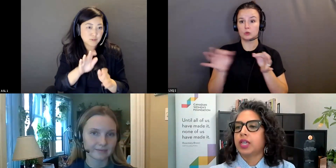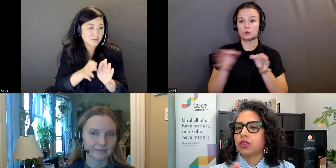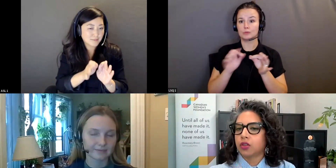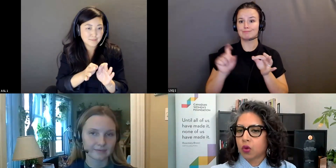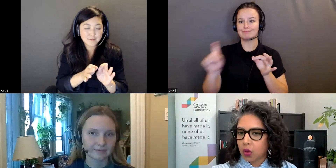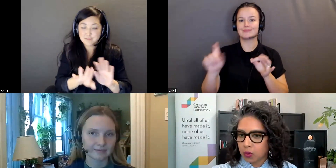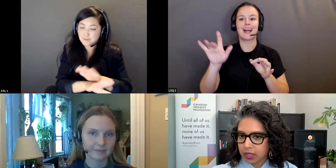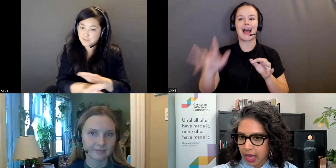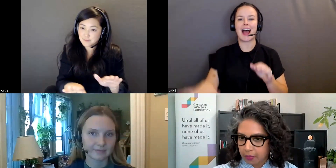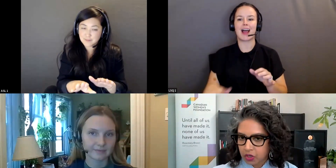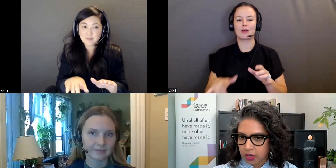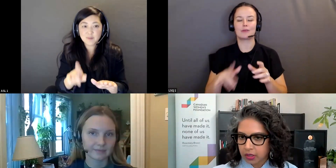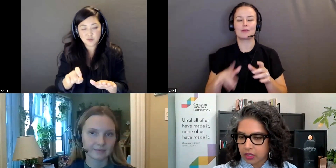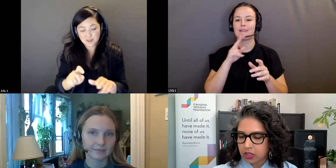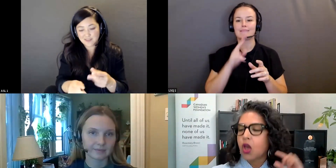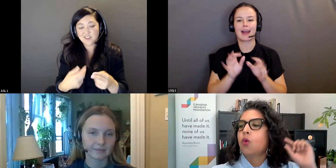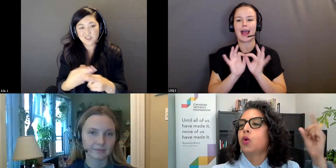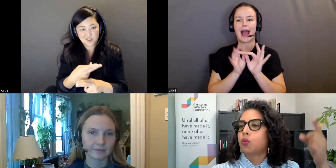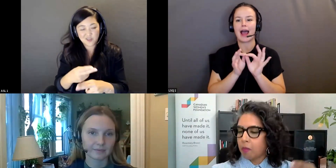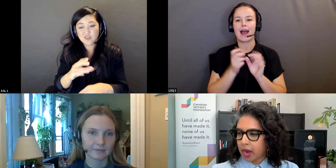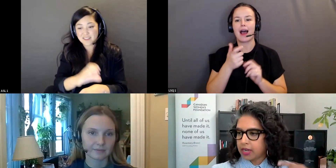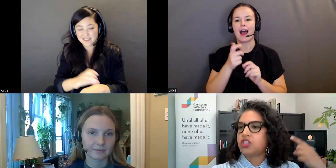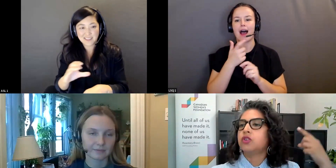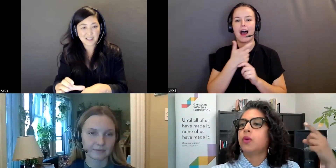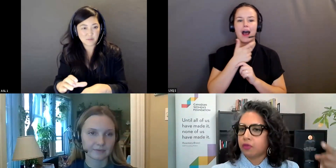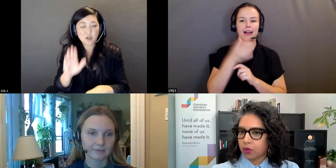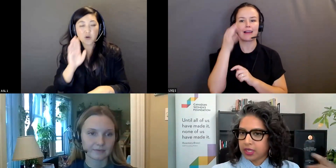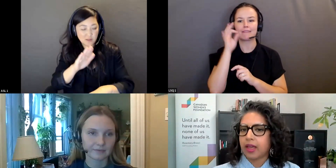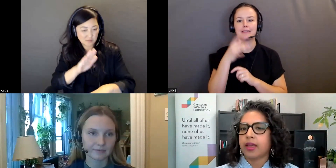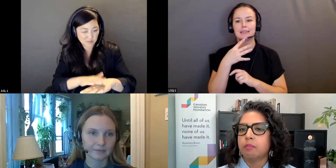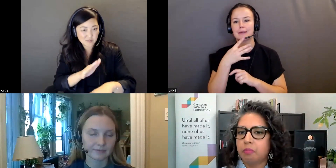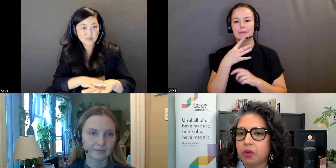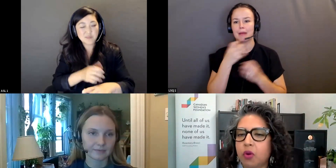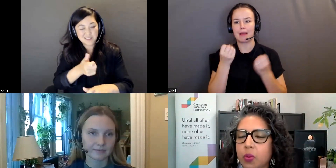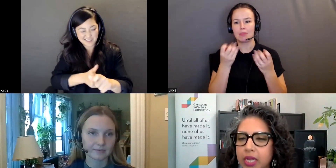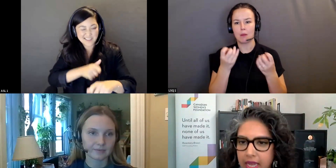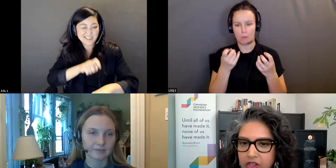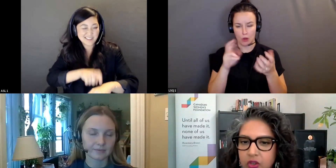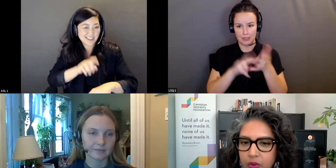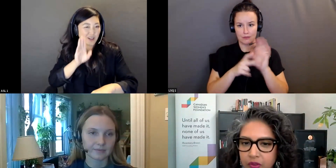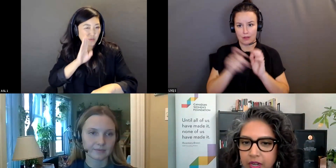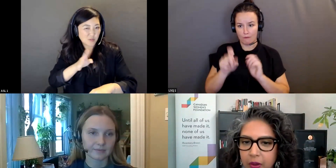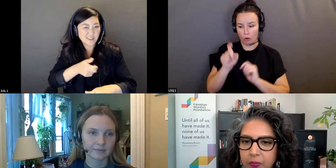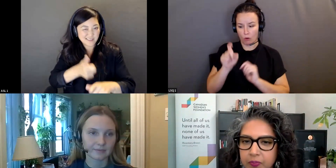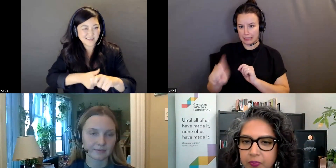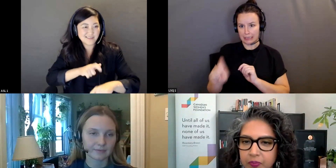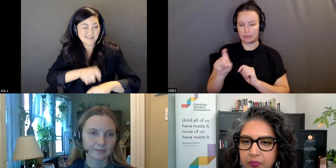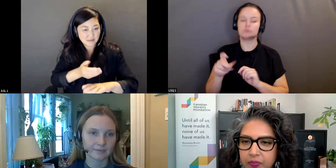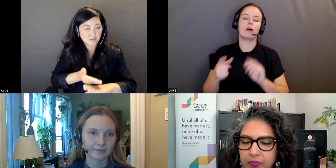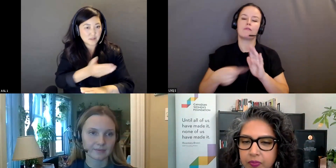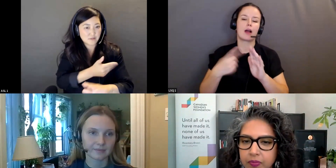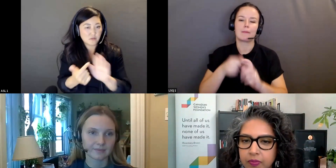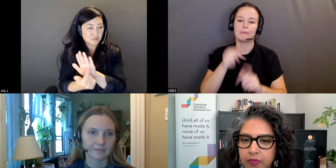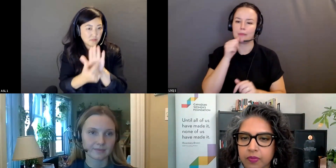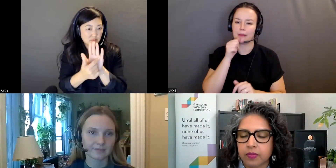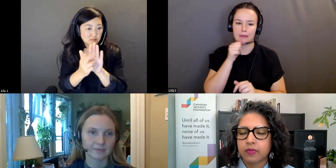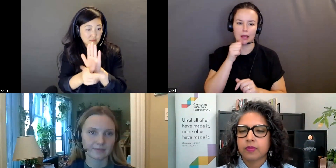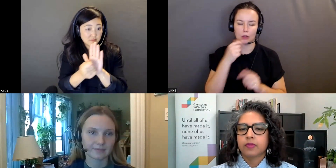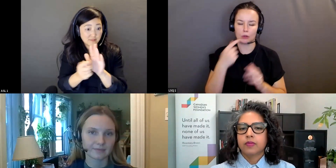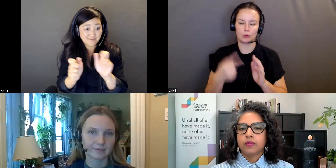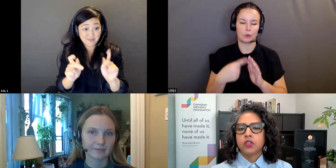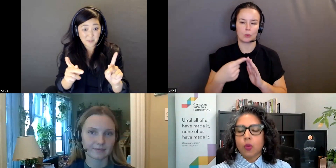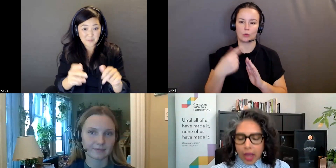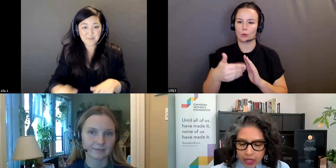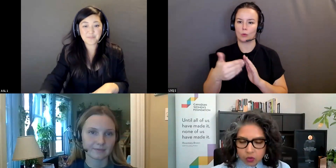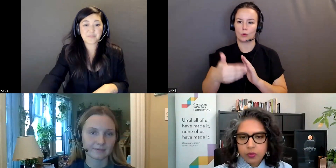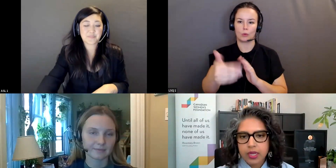pas d'interprétation pour les vidéos. Il va falloir cliquer sur les liens et on va vous le rappeler, bien sûr, à chaque fois avant